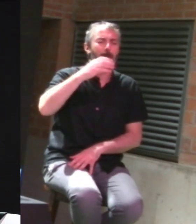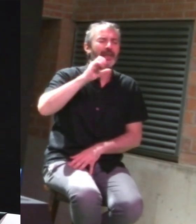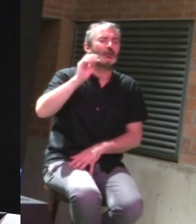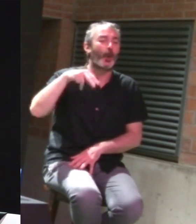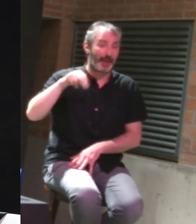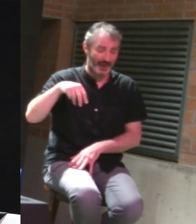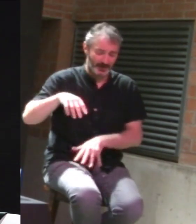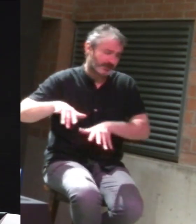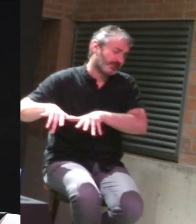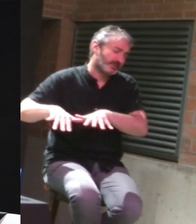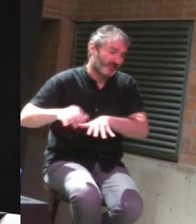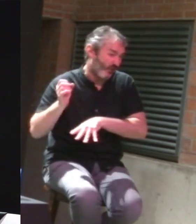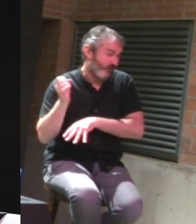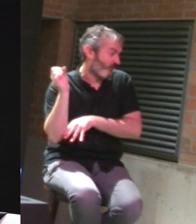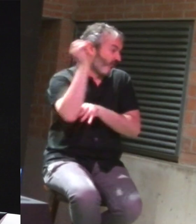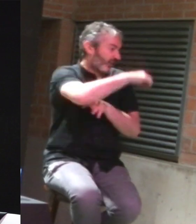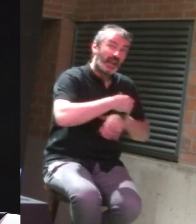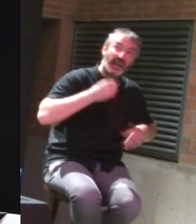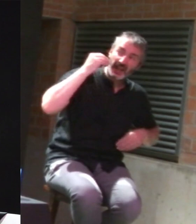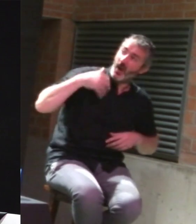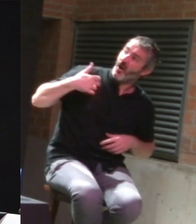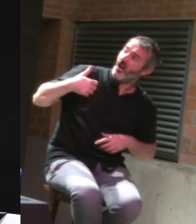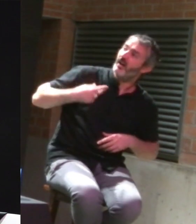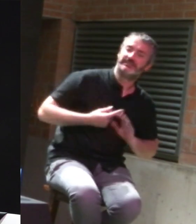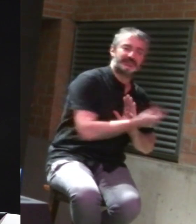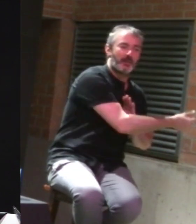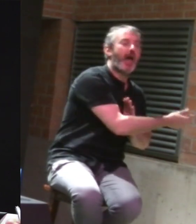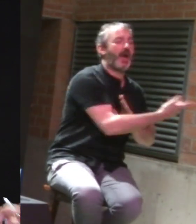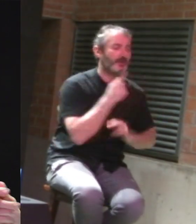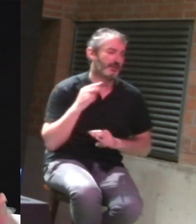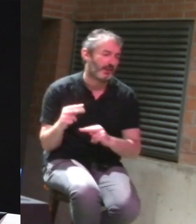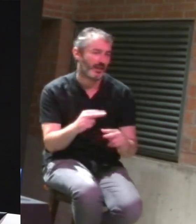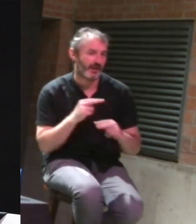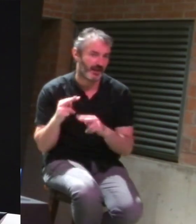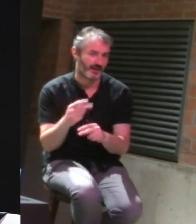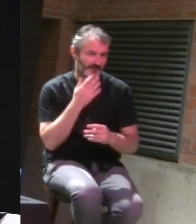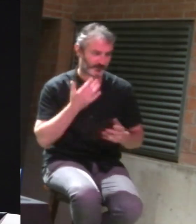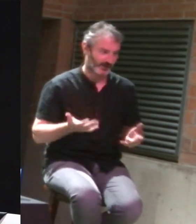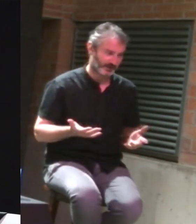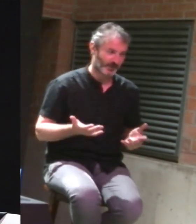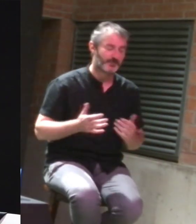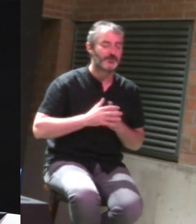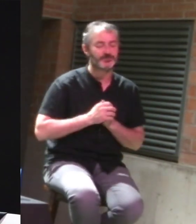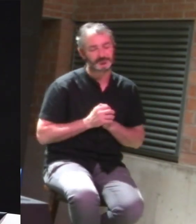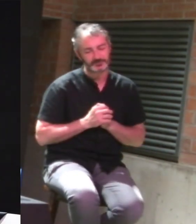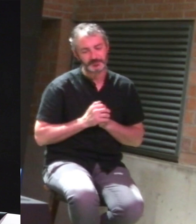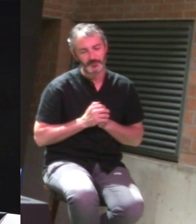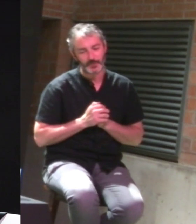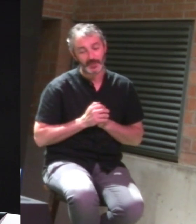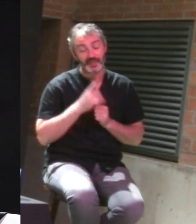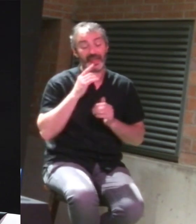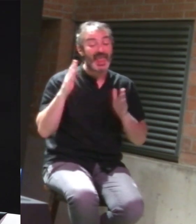bar, on compartien espai, i en unes èpoques en què hi havia sindicats o de clandestinitat